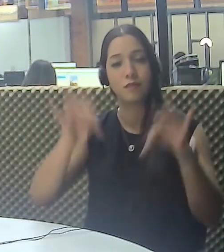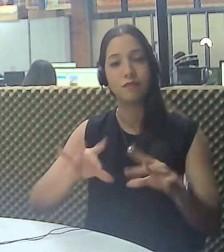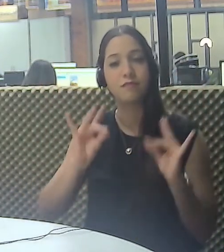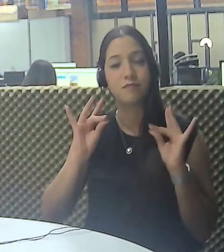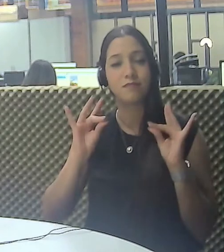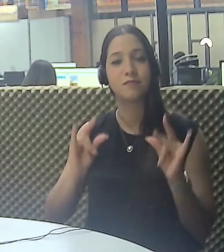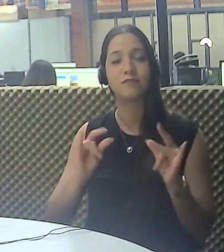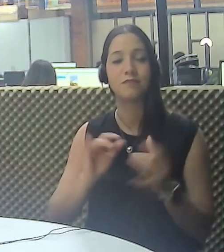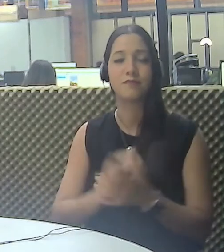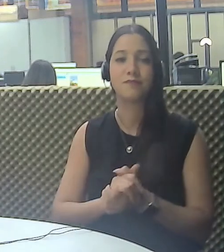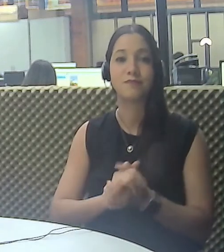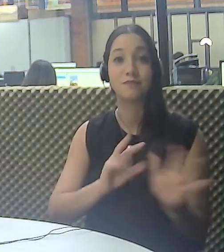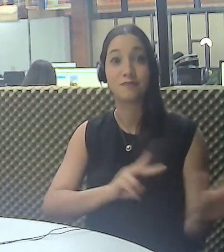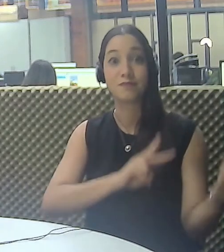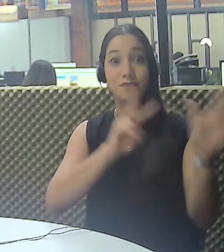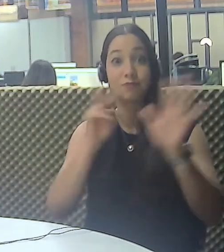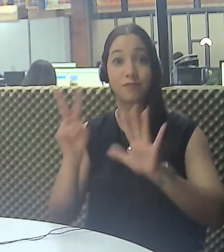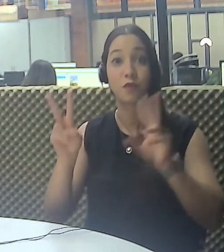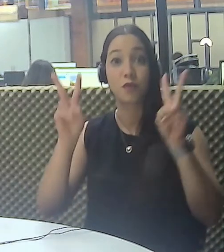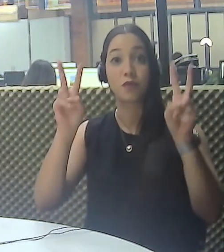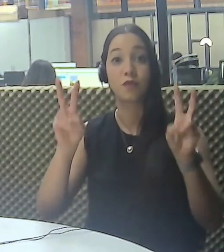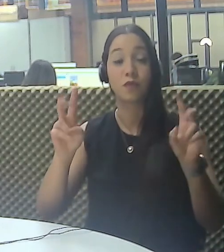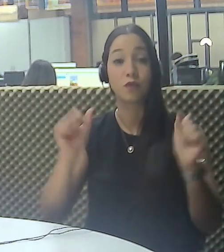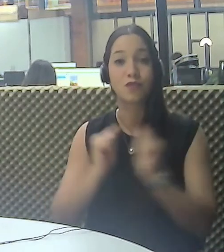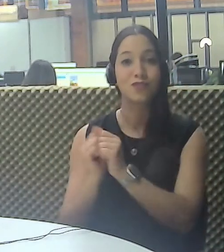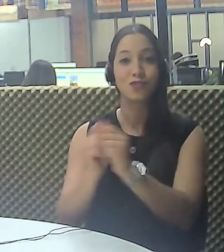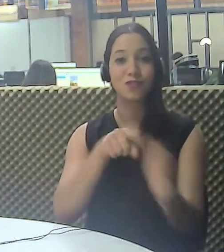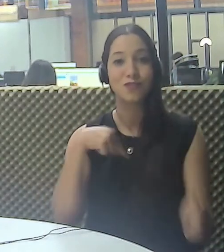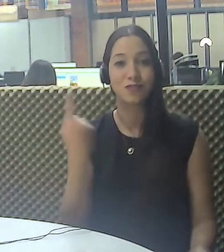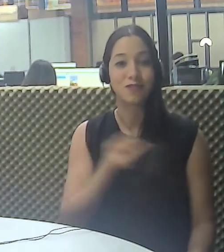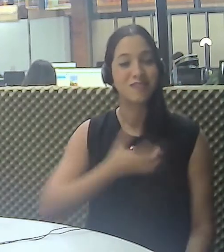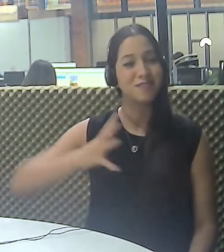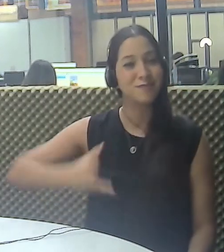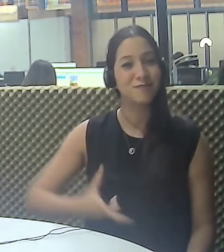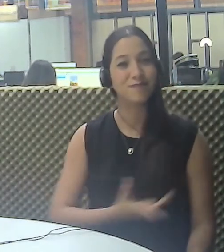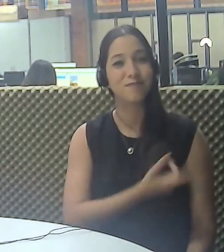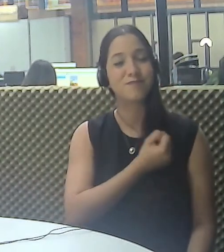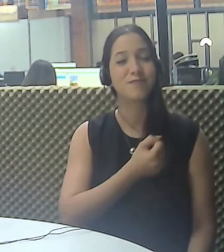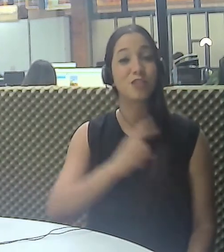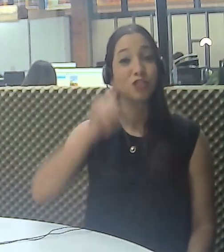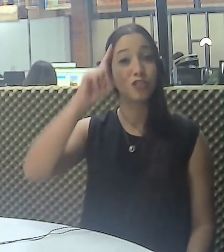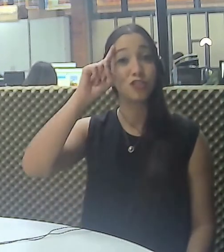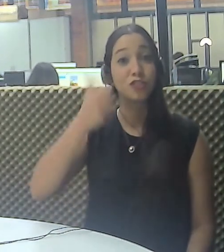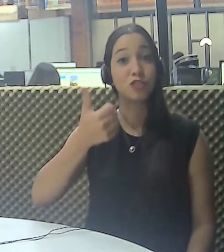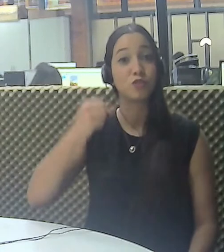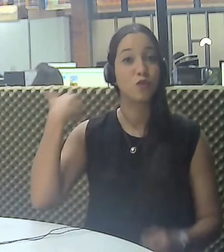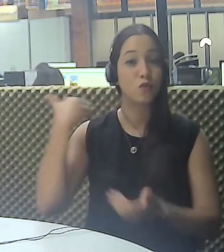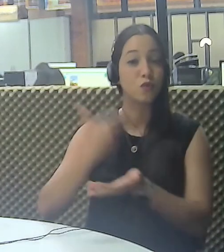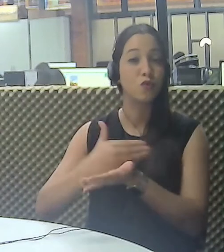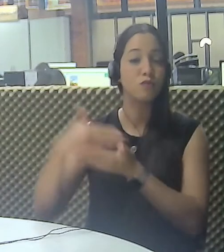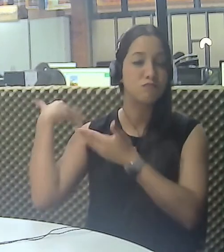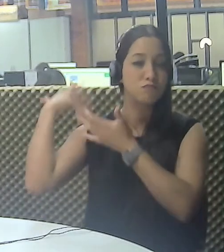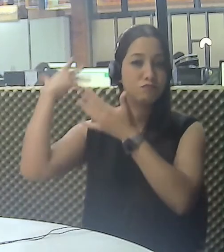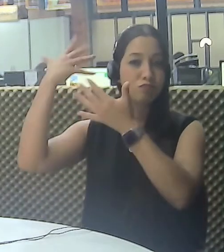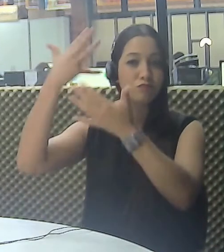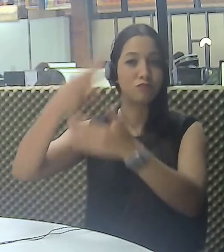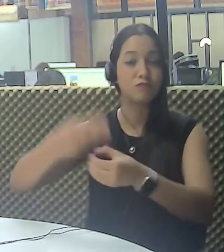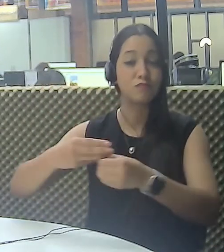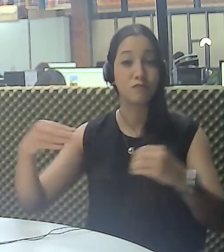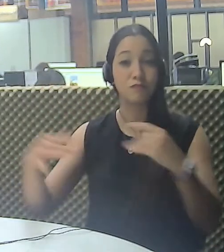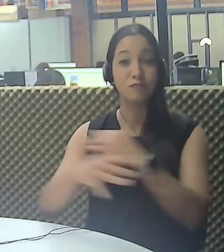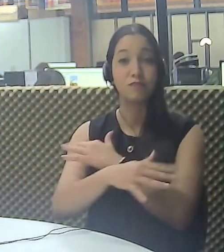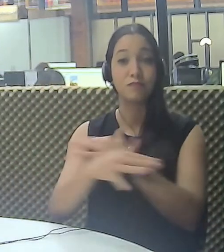da campanha. A semana abordou o tema Juntos Salvamos Vidas. Desde o último dia 18, a Secretaria Municipal de Trânsito